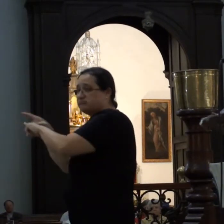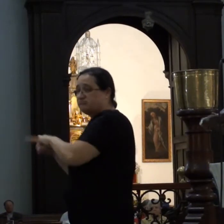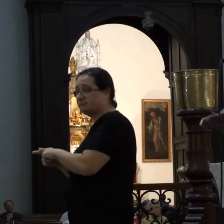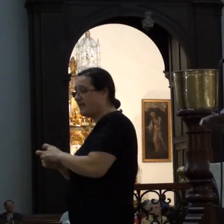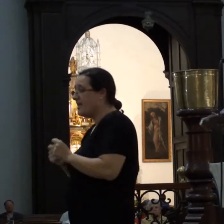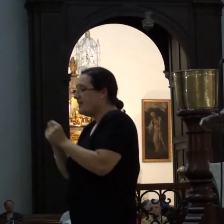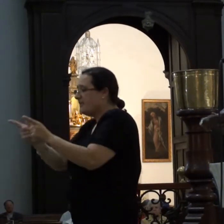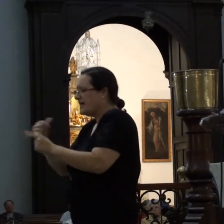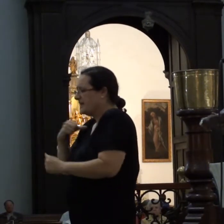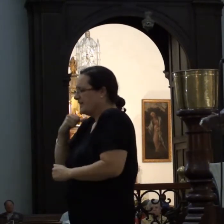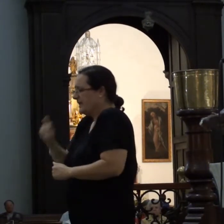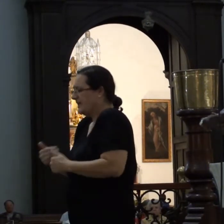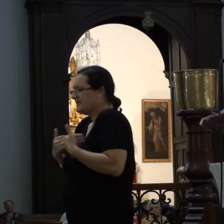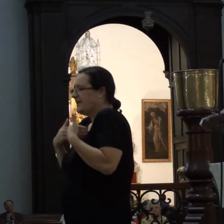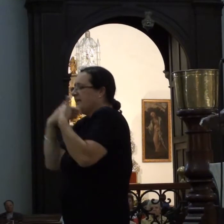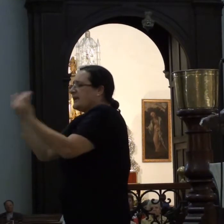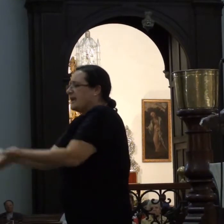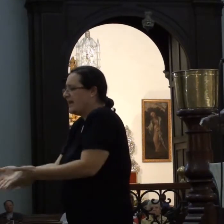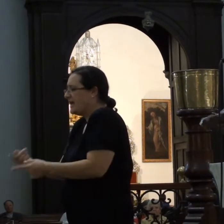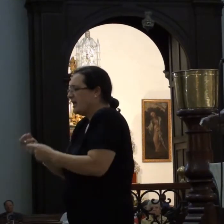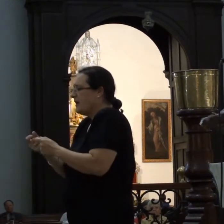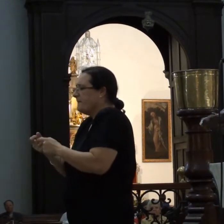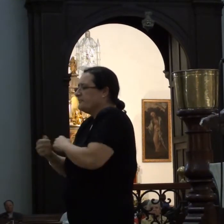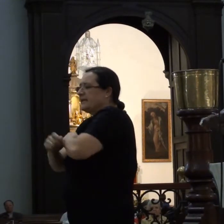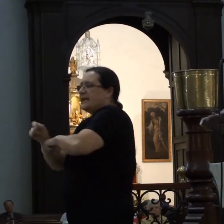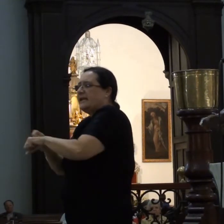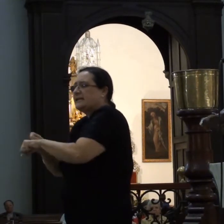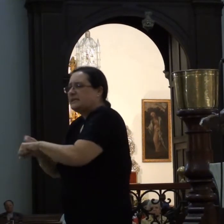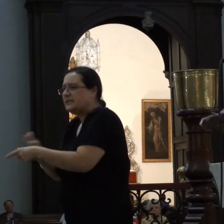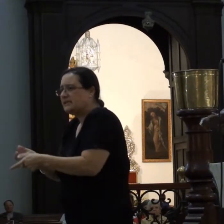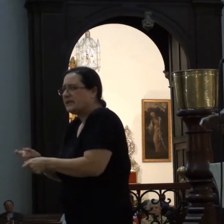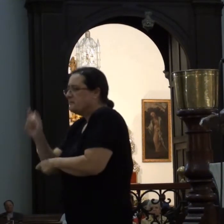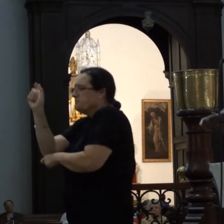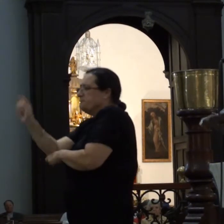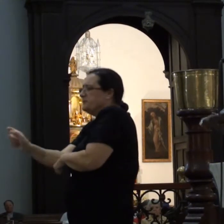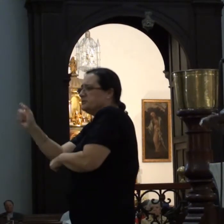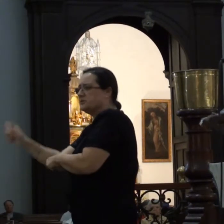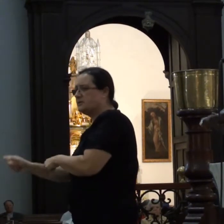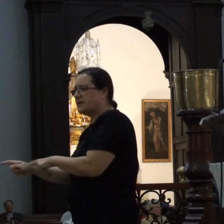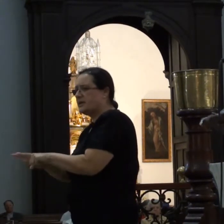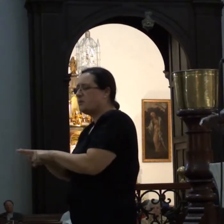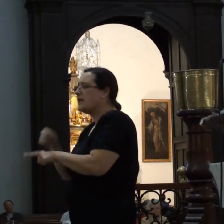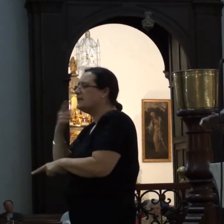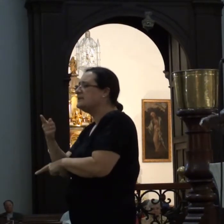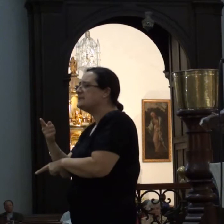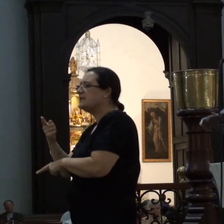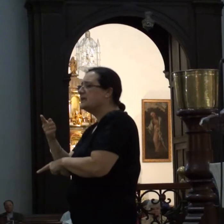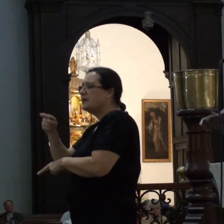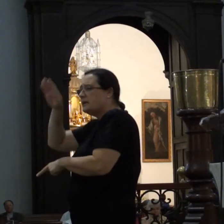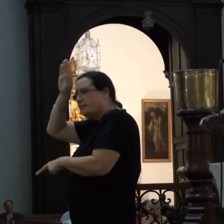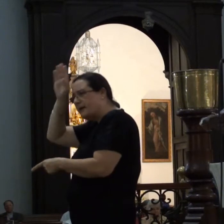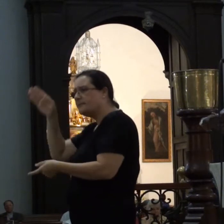con dones jerárquicos y carismáticos como nos dice el Concilio Vaticano y